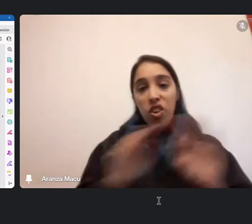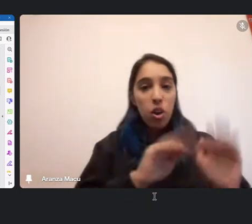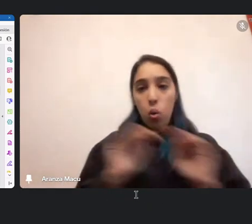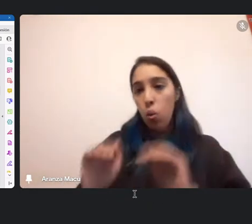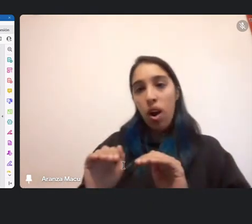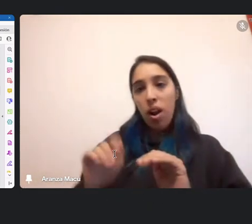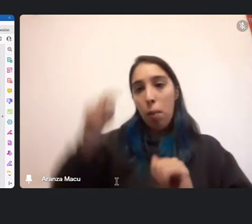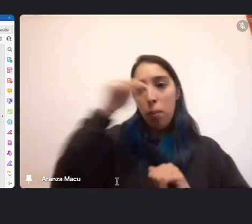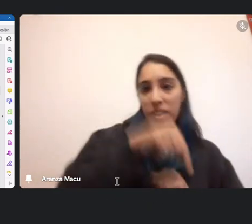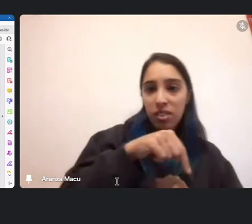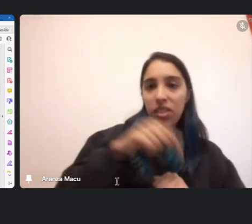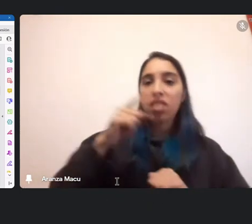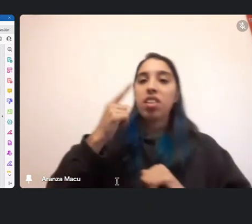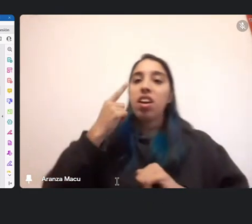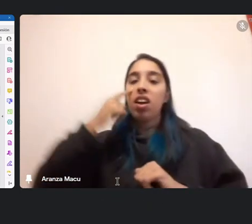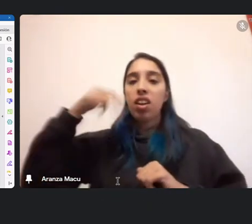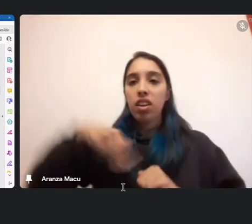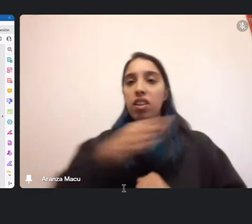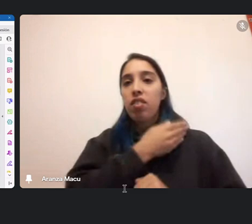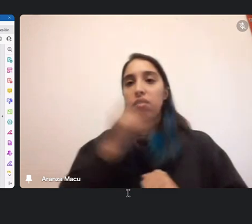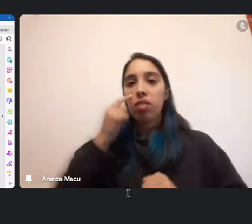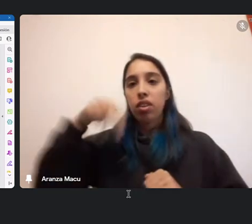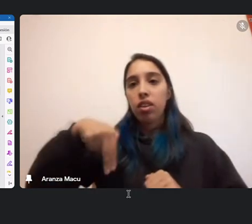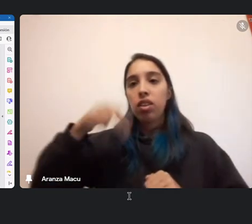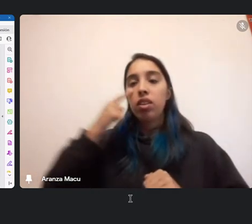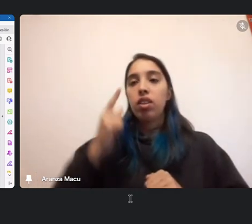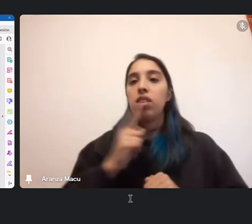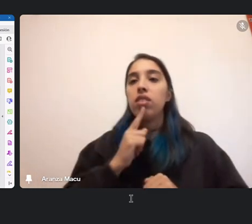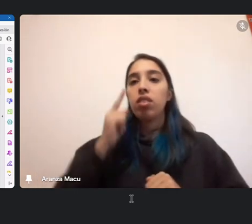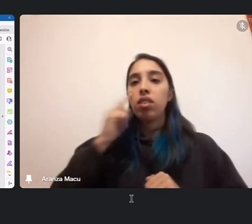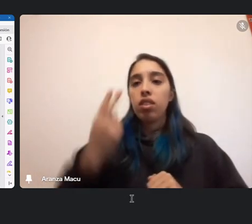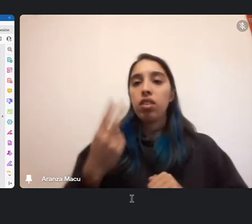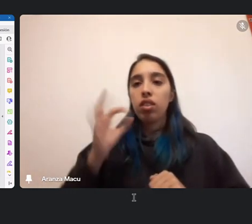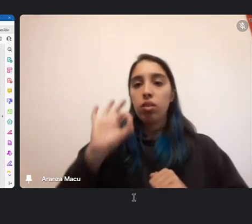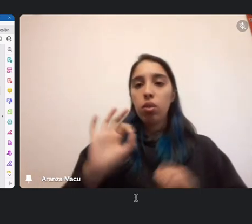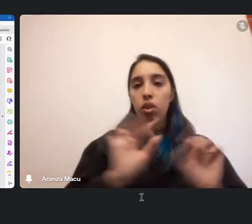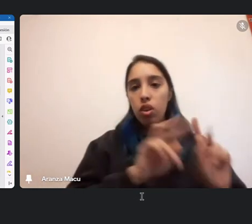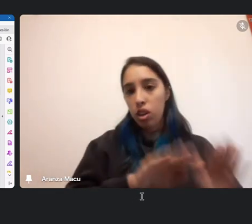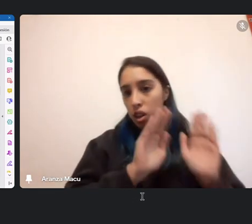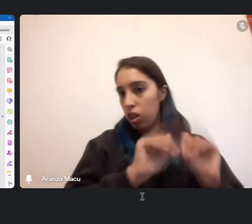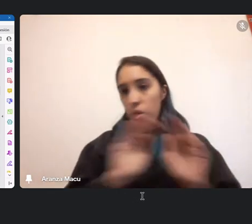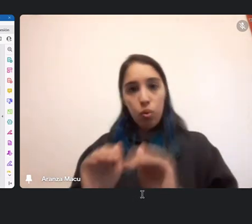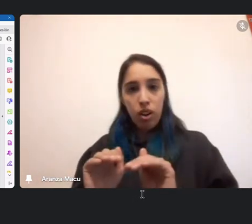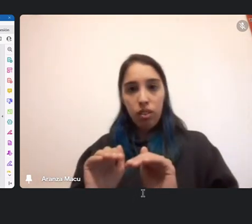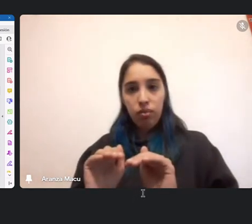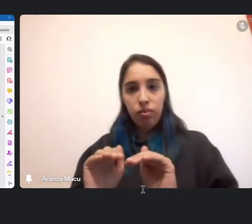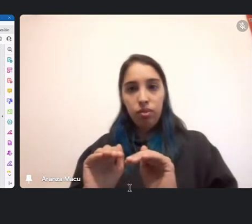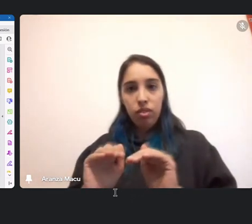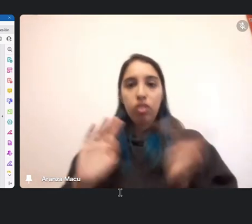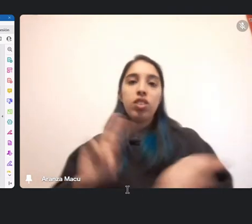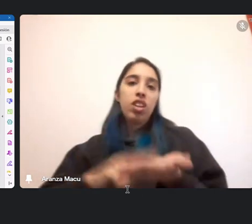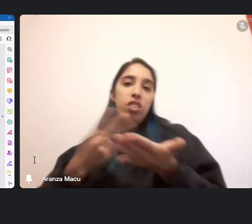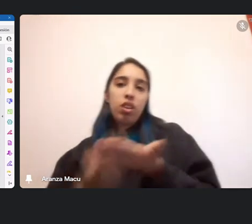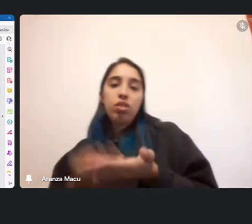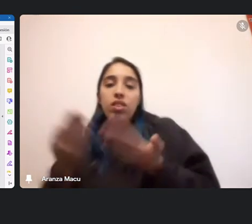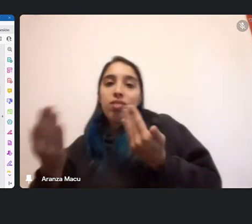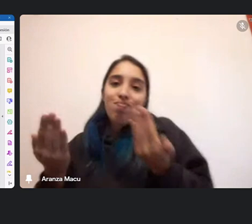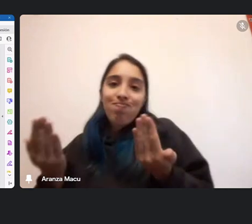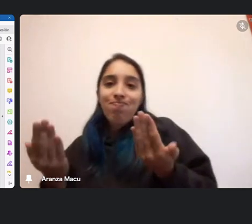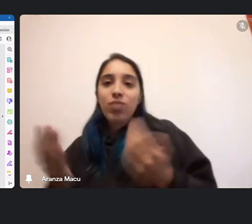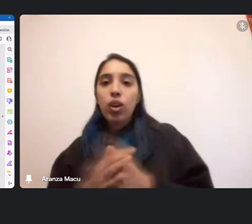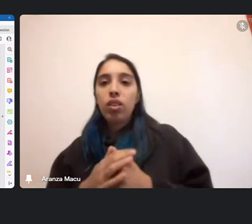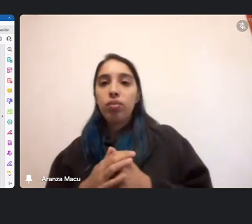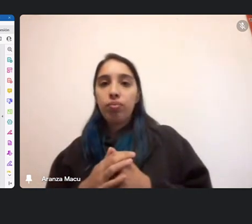Entonces, tendríamos que ir a la oración y ver qué queda mejor, si brindar o brindan. Si es brindar, que